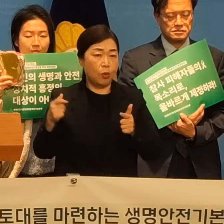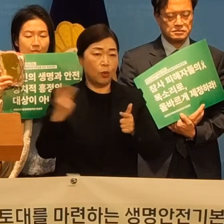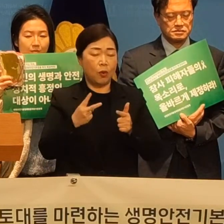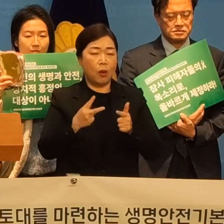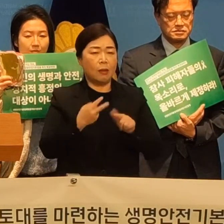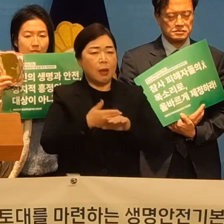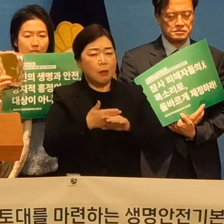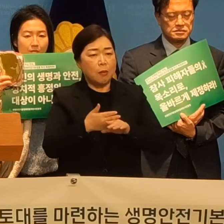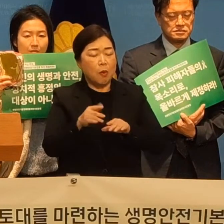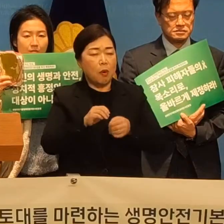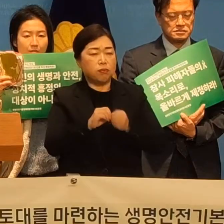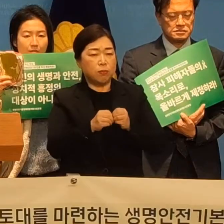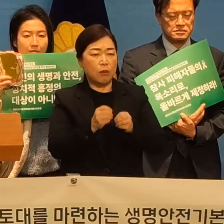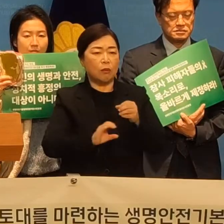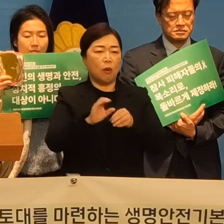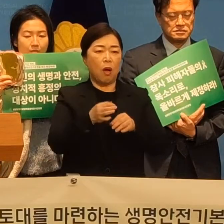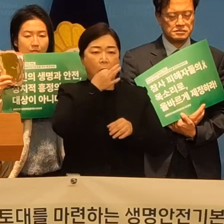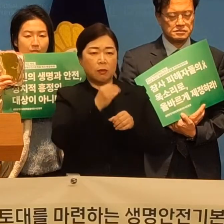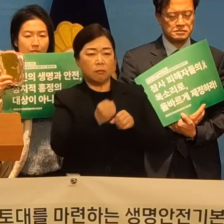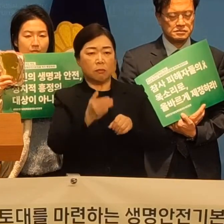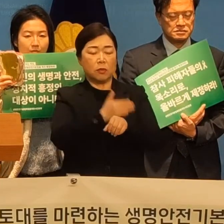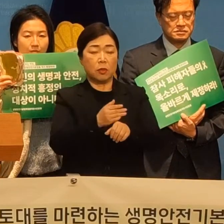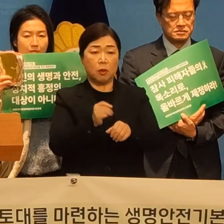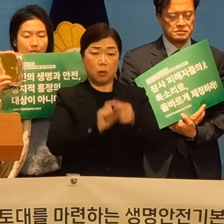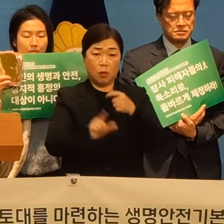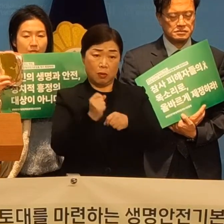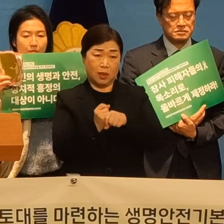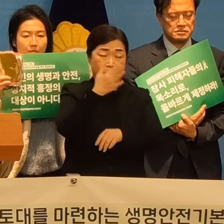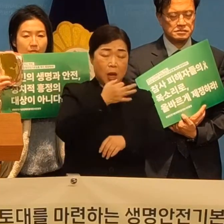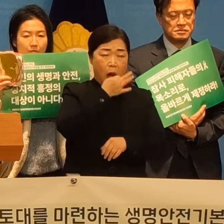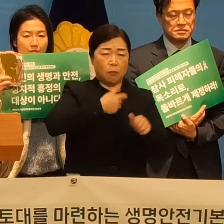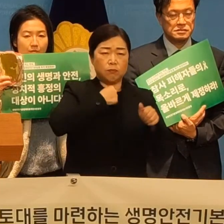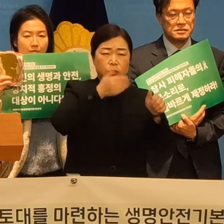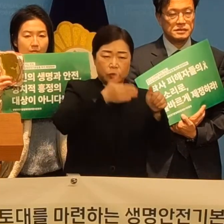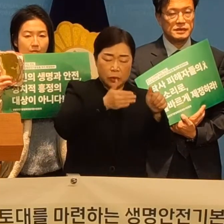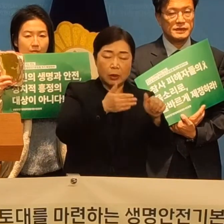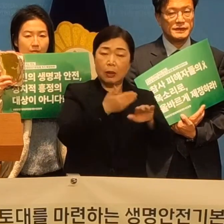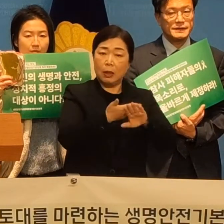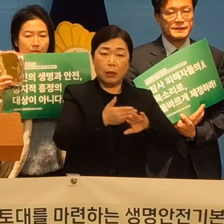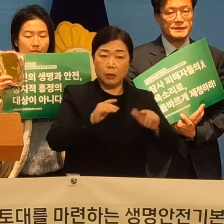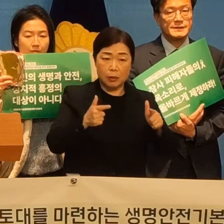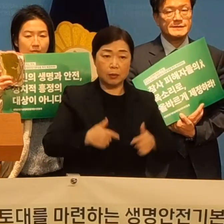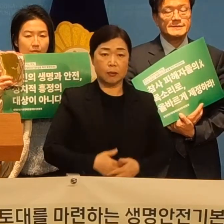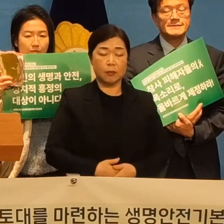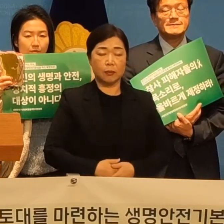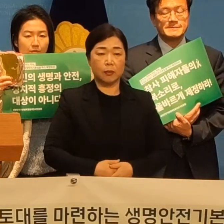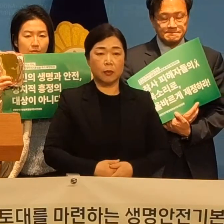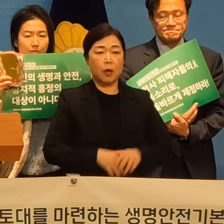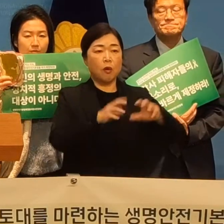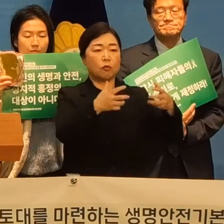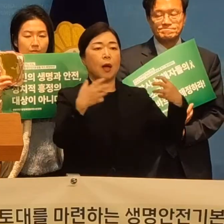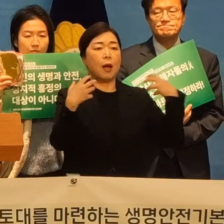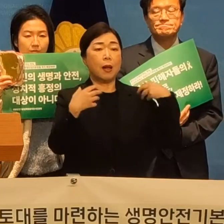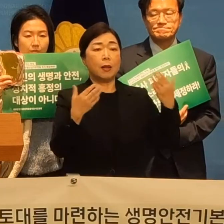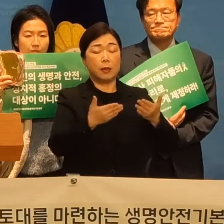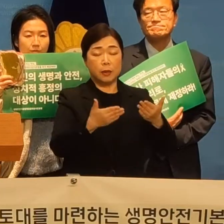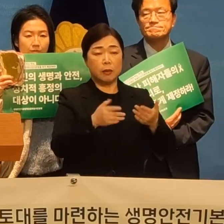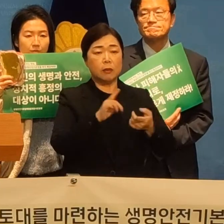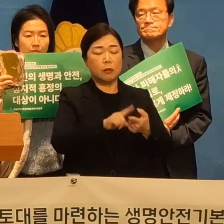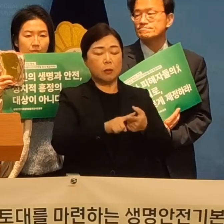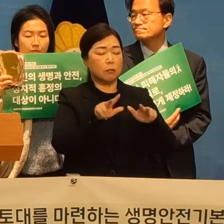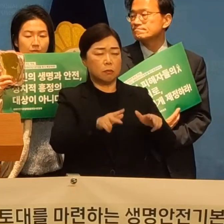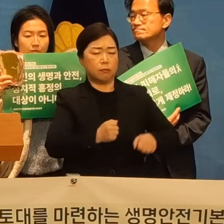새로운 것을 요구하는 법이 아닙니다. 그저 국가가 해야 했던 일을, 헌법이 명령한 의무를 이제라도 제대로